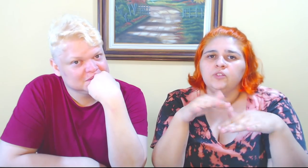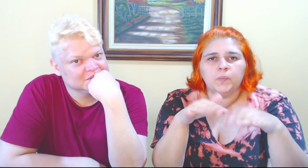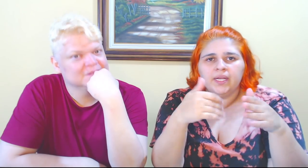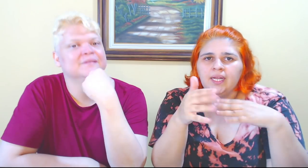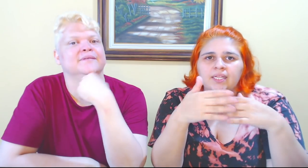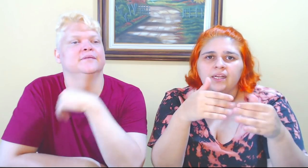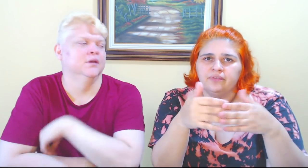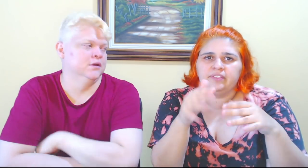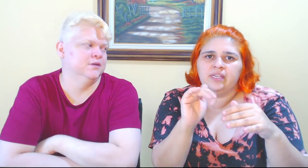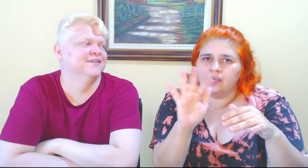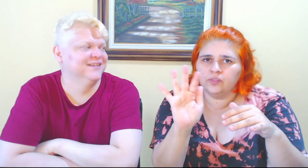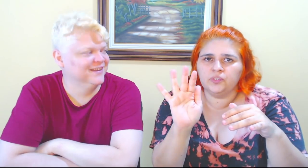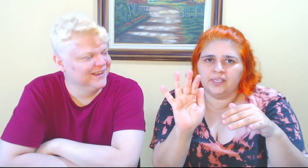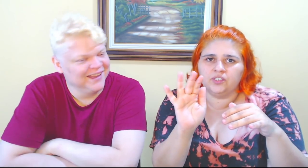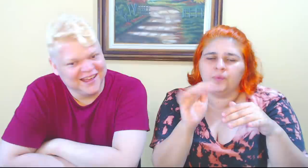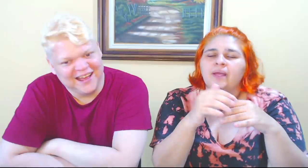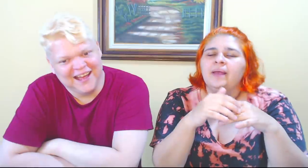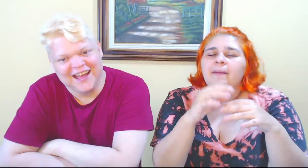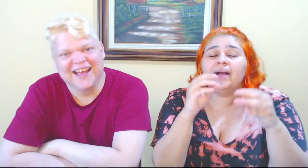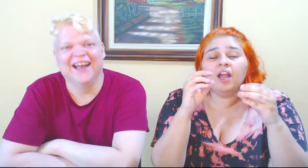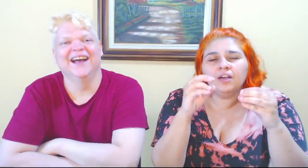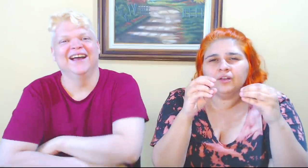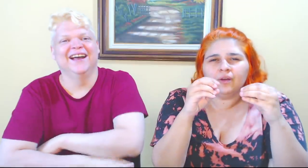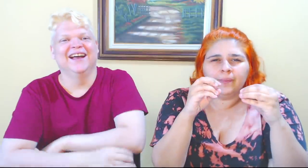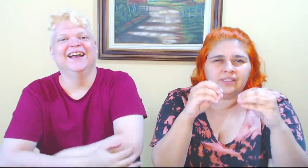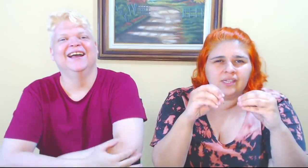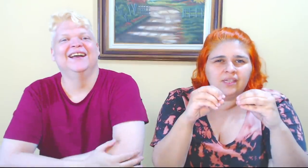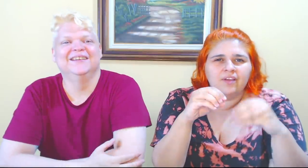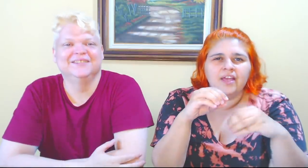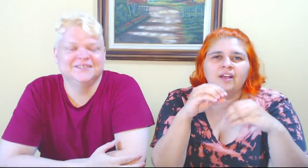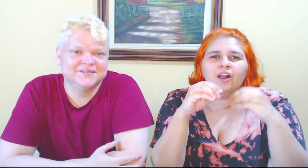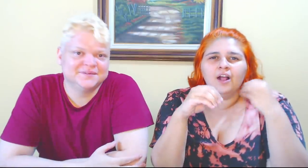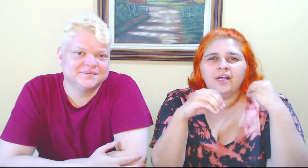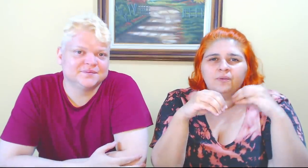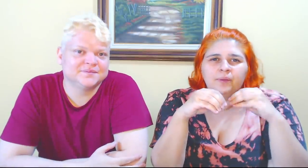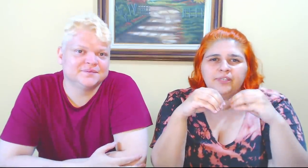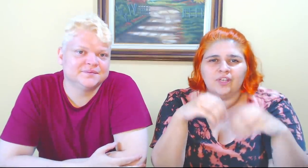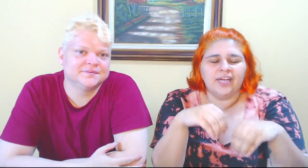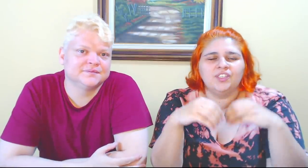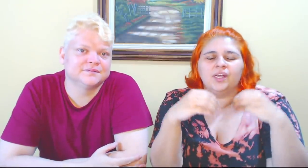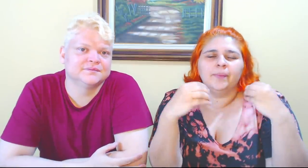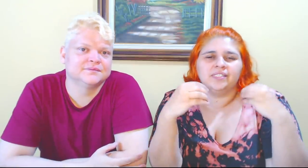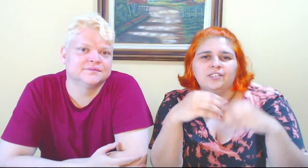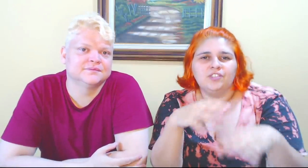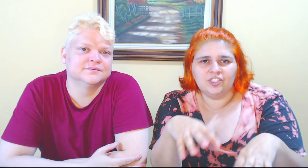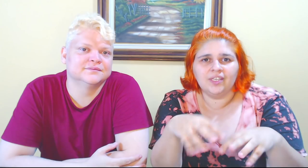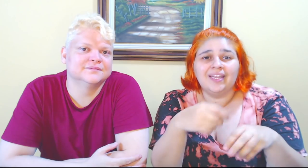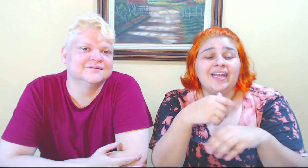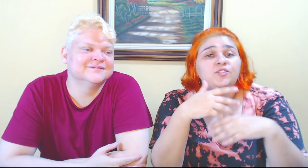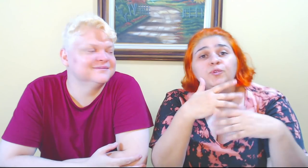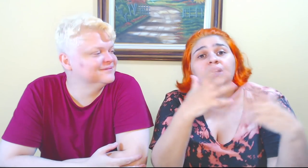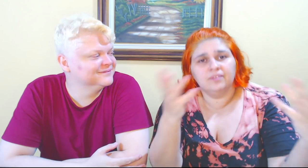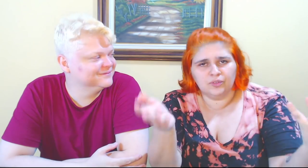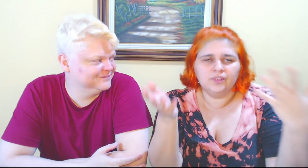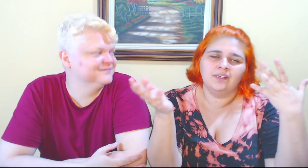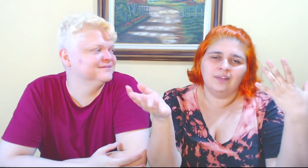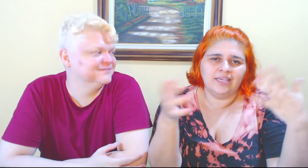explica nada não É você que lute mesmo Mas logo no comecinho Ele coloca ali Uma personagem Que é uma cientista Que está estudando Esse